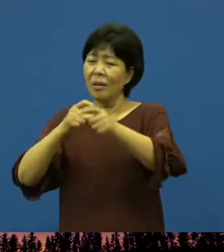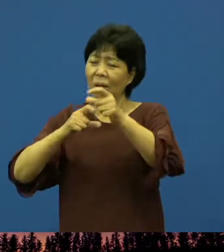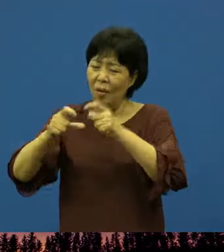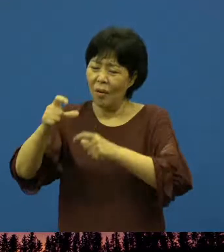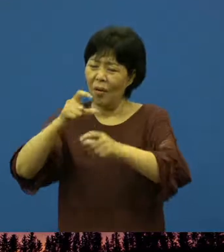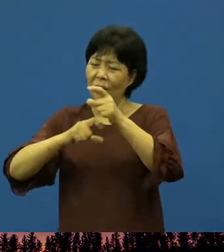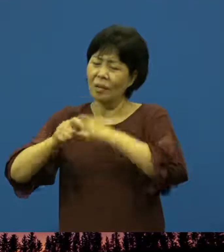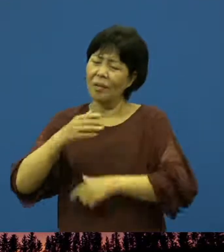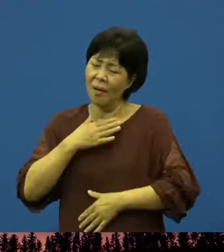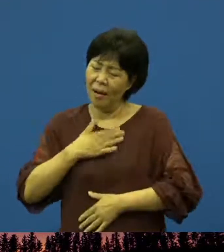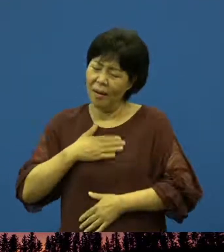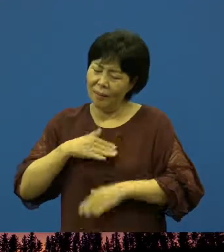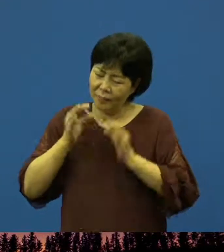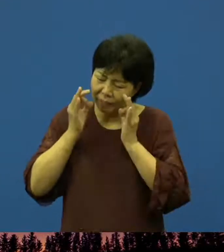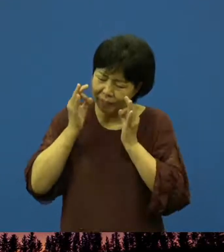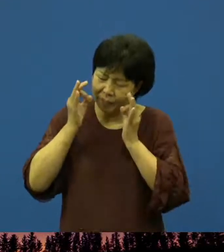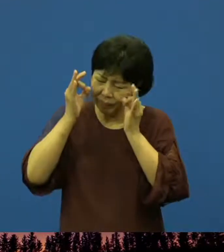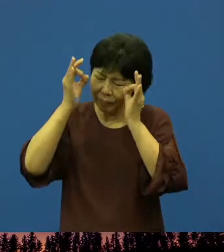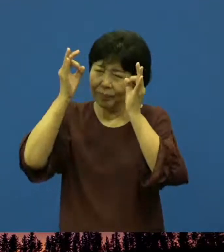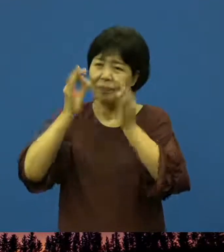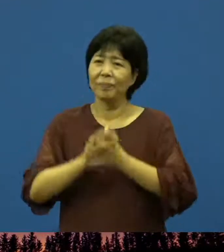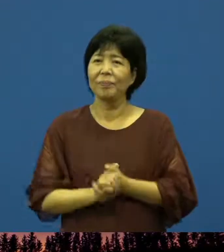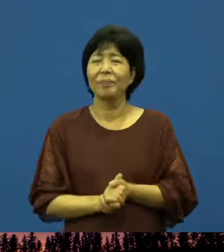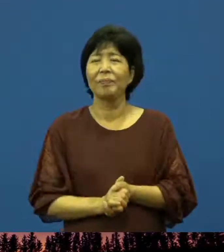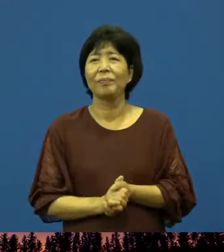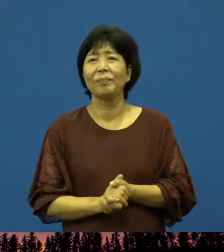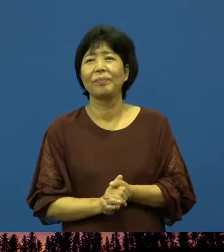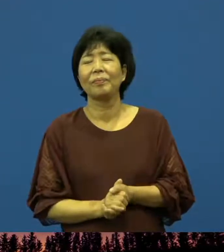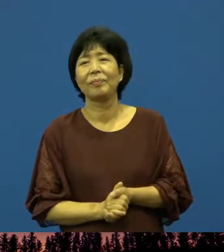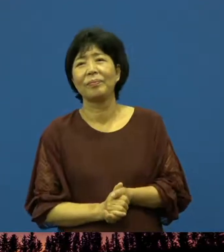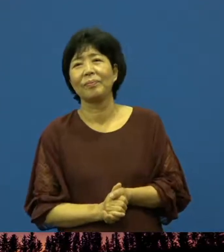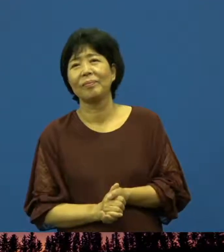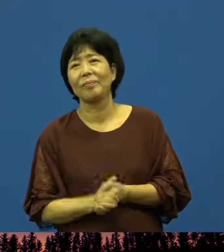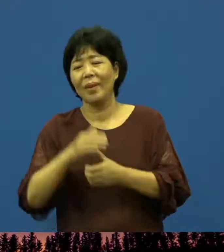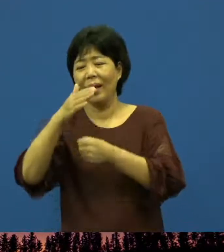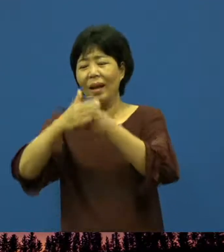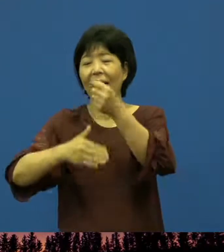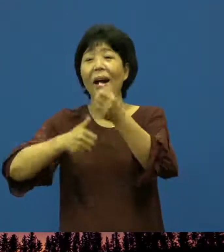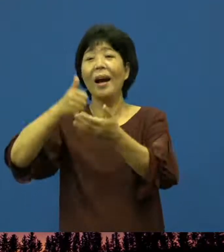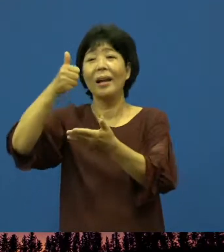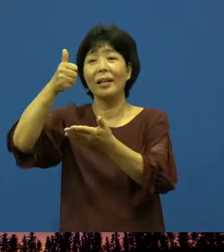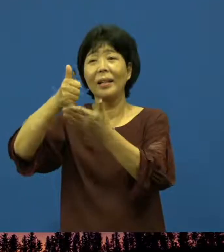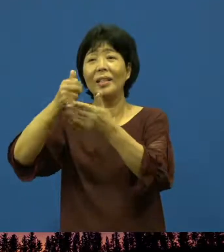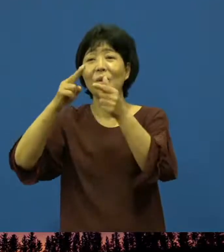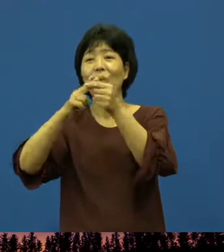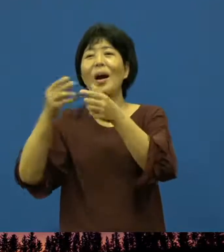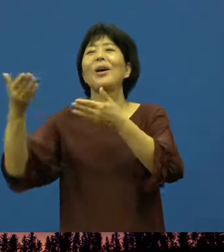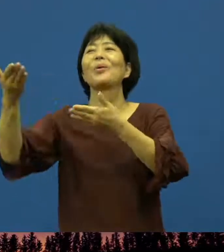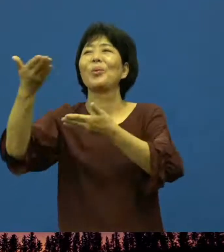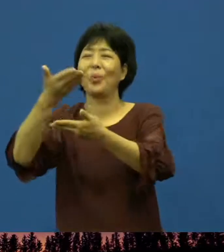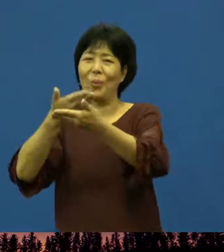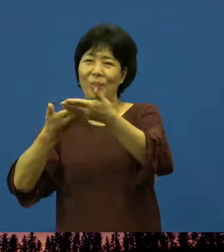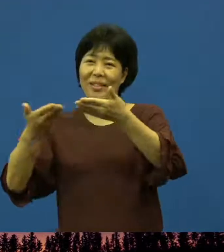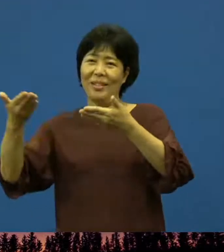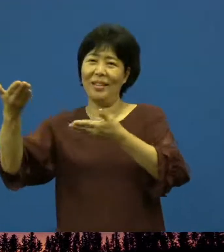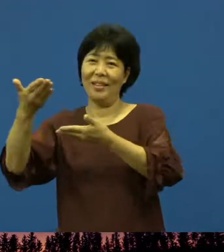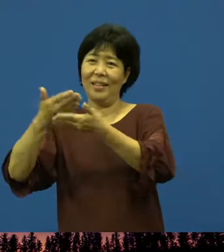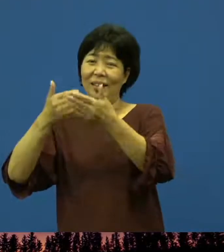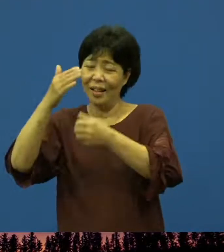알아가기 위해서는 그분과 교제를 해야 돼요. 펠로십 with God. 그분과 함께, 그리고 인티머시 with God.